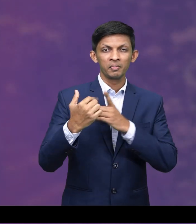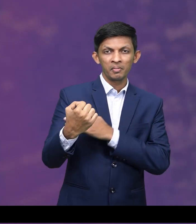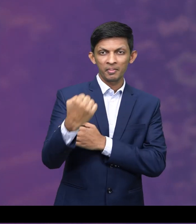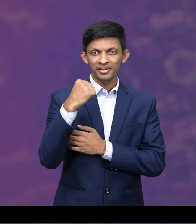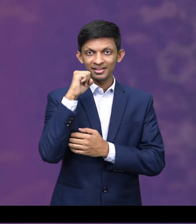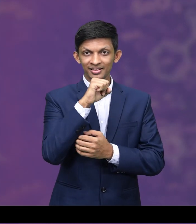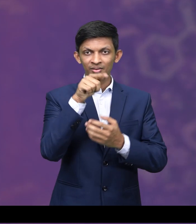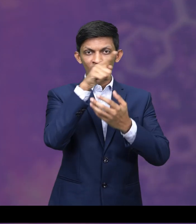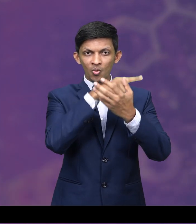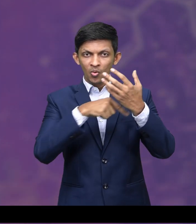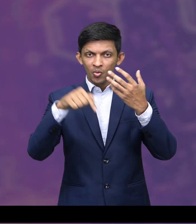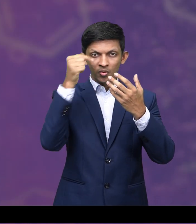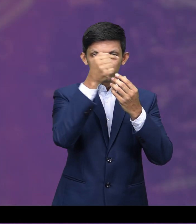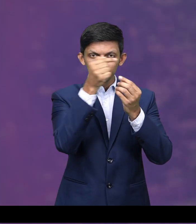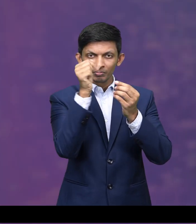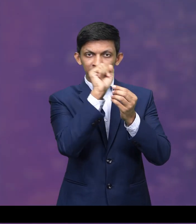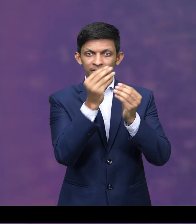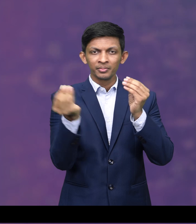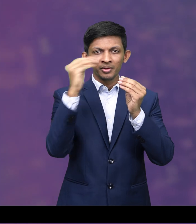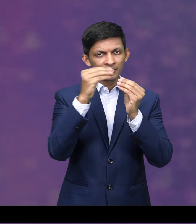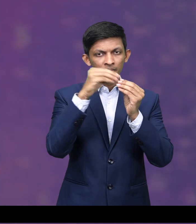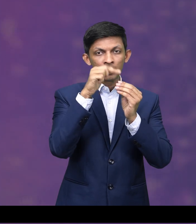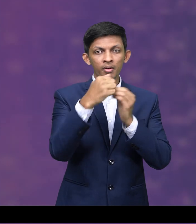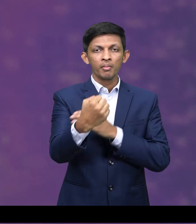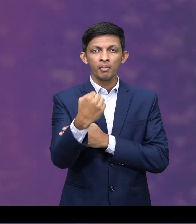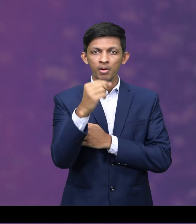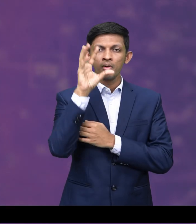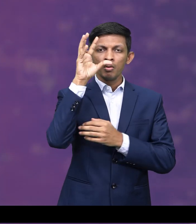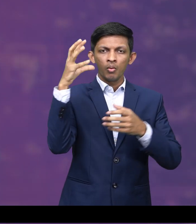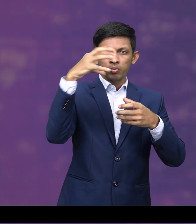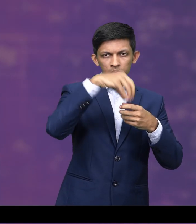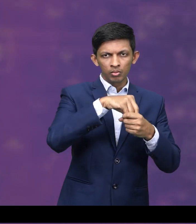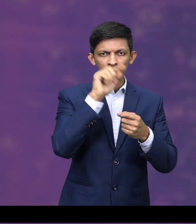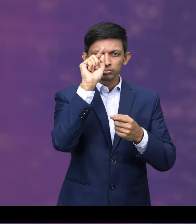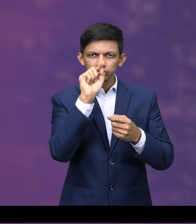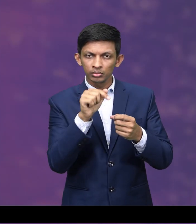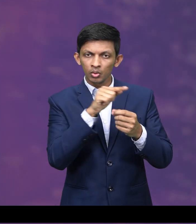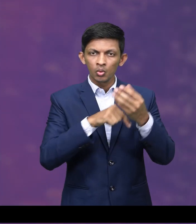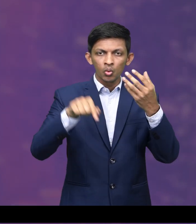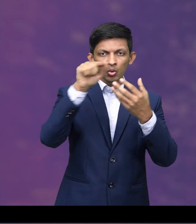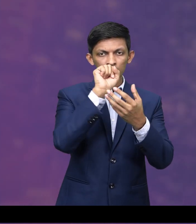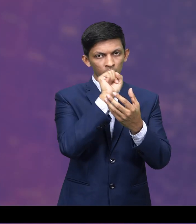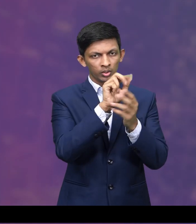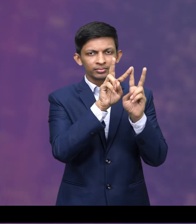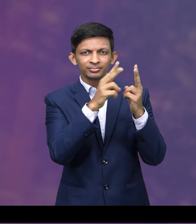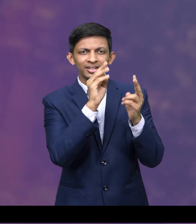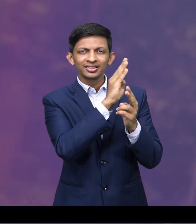అయనీకరణ శక్తి మరియు ఎలక్ట్రాన్ గెయిన్ ఎంథాల్పీ మూలకాల యొక్క వివక్త పరమాణువుల లక్షణాలు.